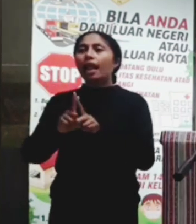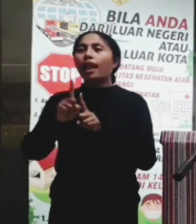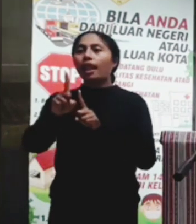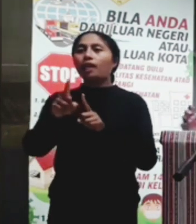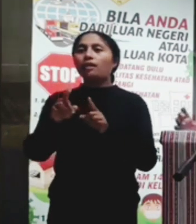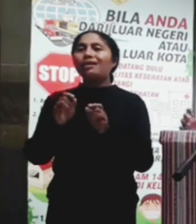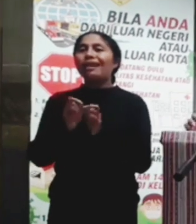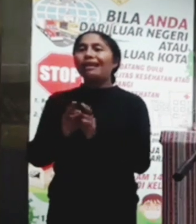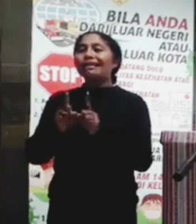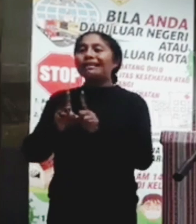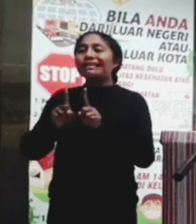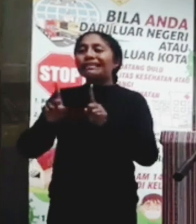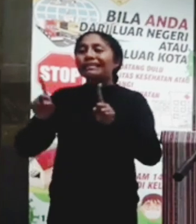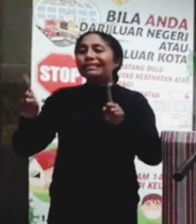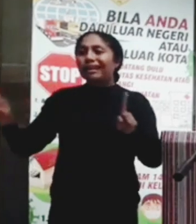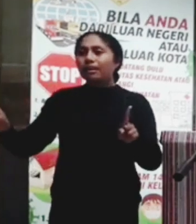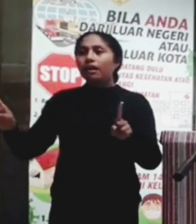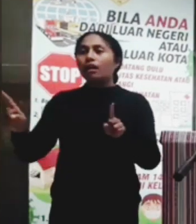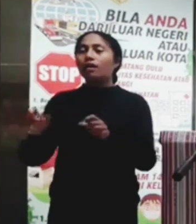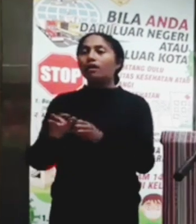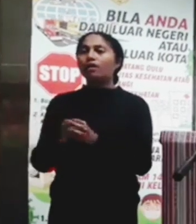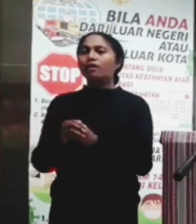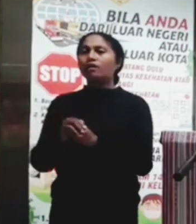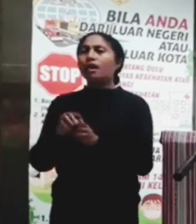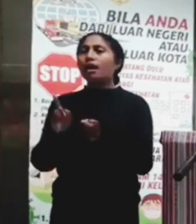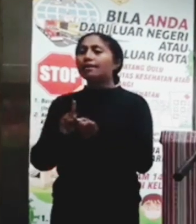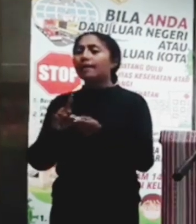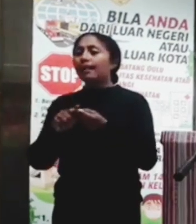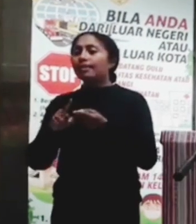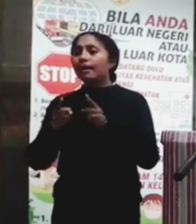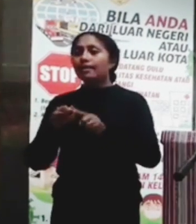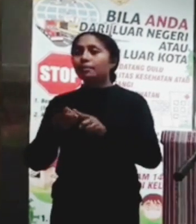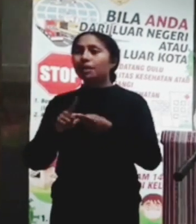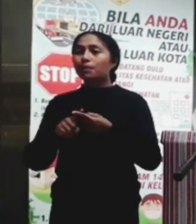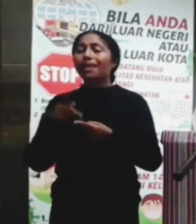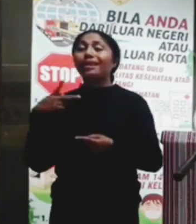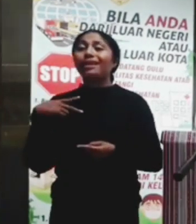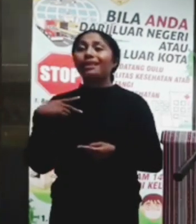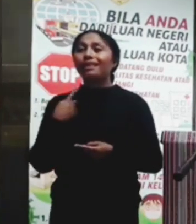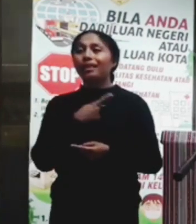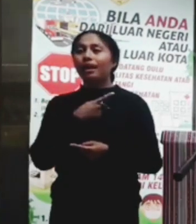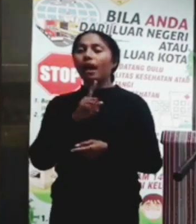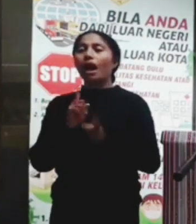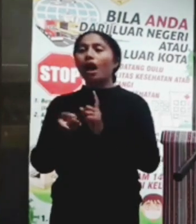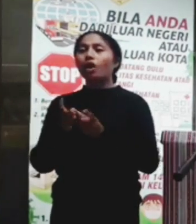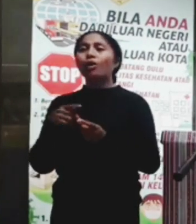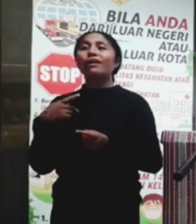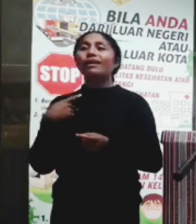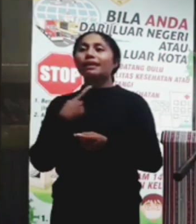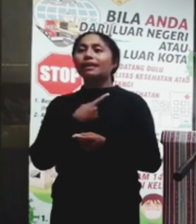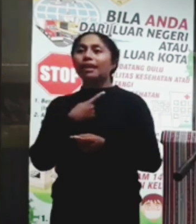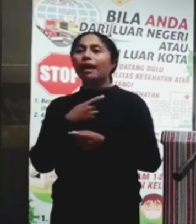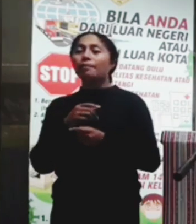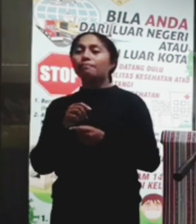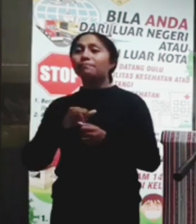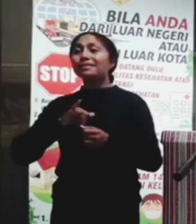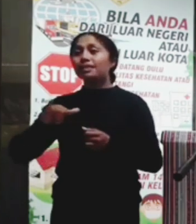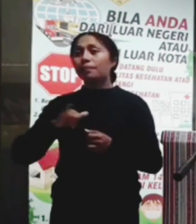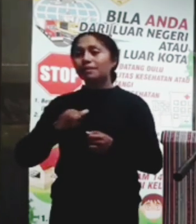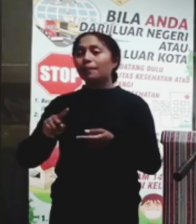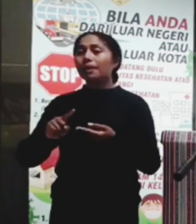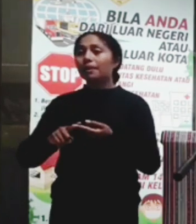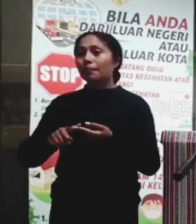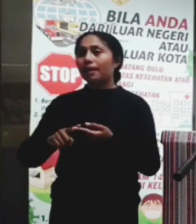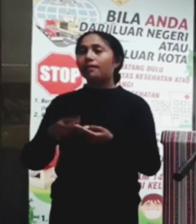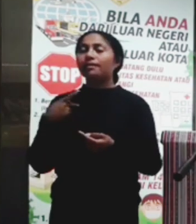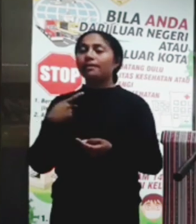menjaga jarak diantara teman-teman kita ketika kita berada bersama teman